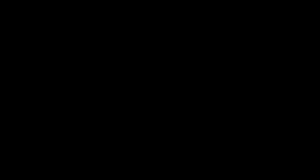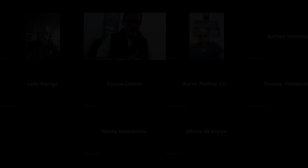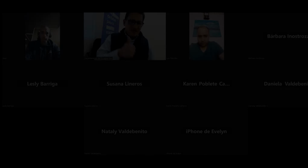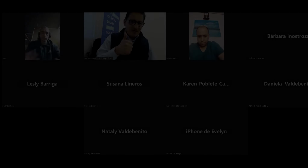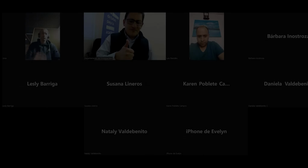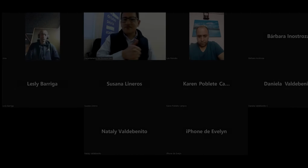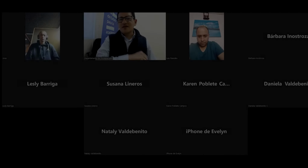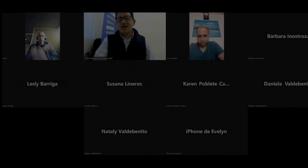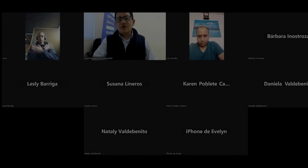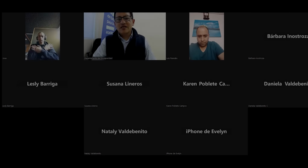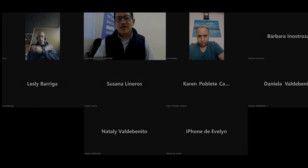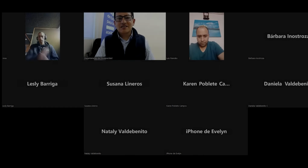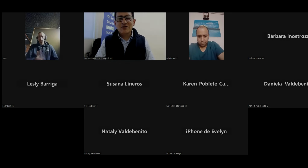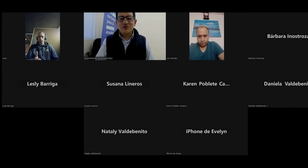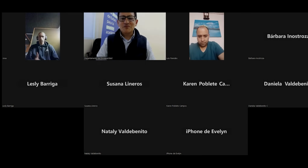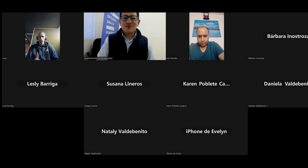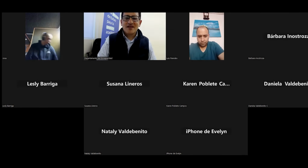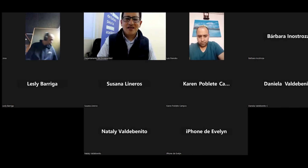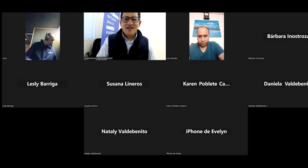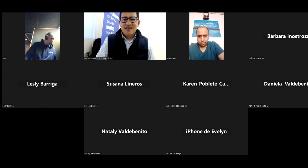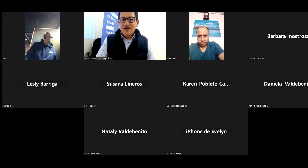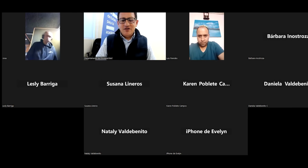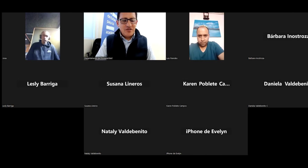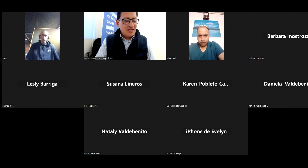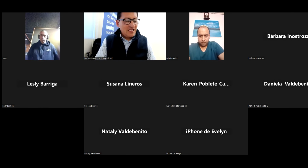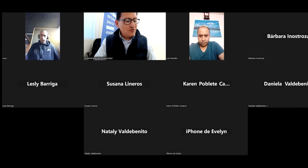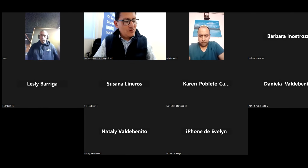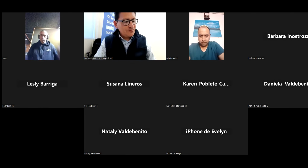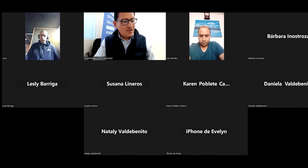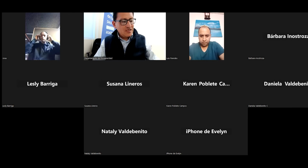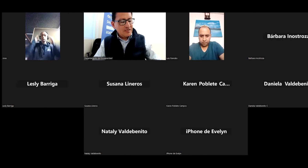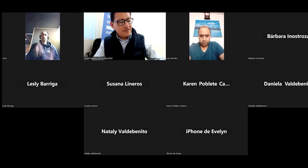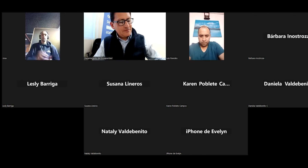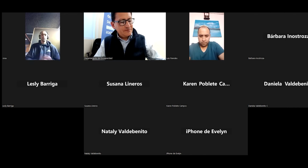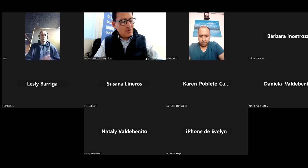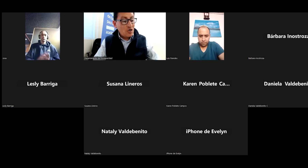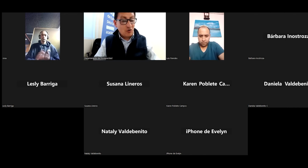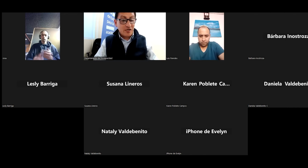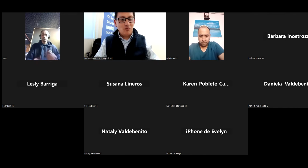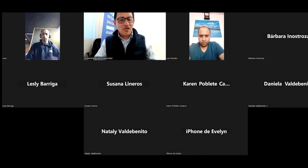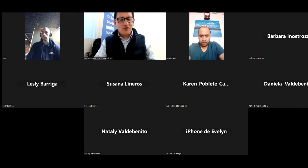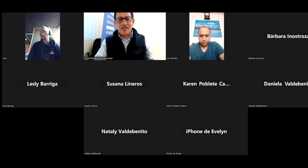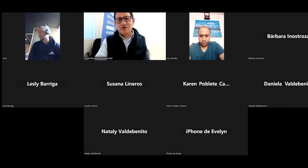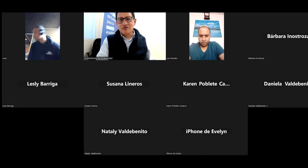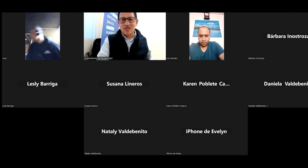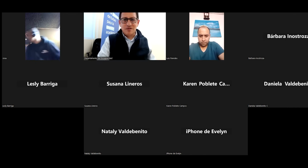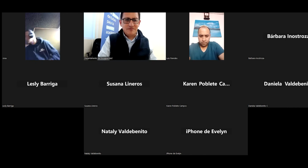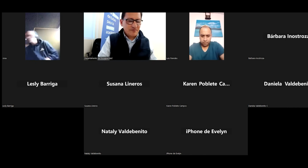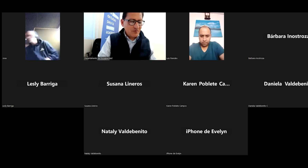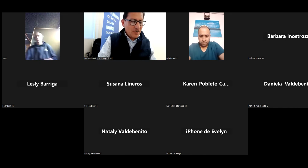La bienvenida a nuestra clase de hoy. Hoy día tenemos, vamos a correr un poquito hoy día con los temas. Tenemos